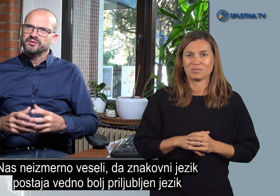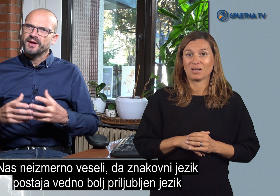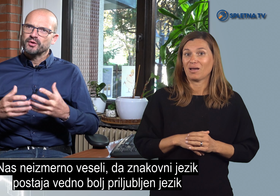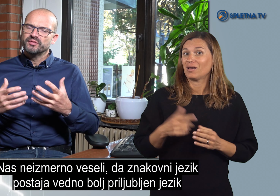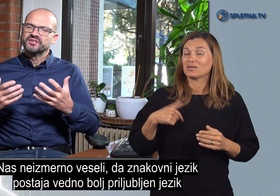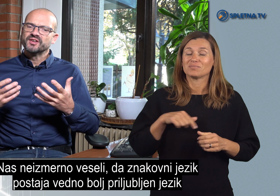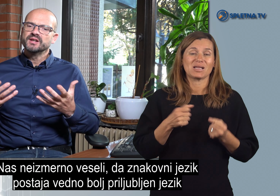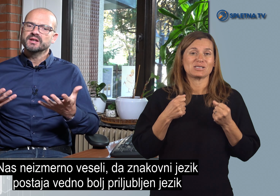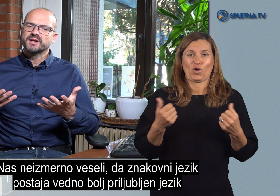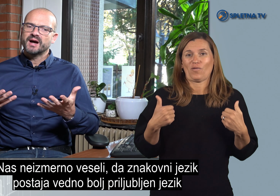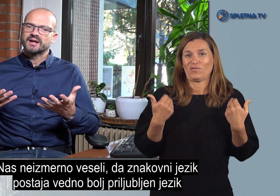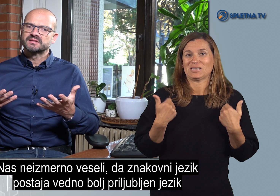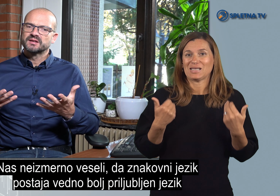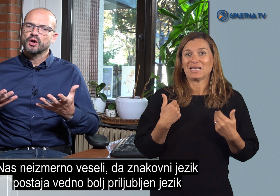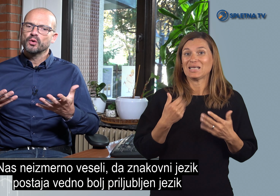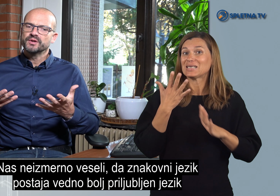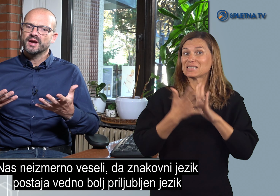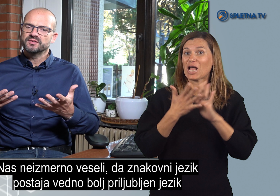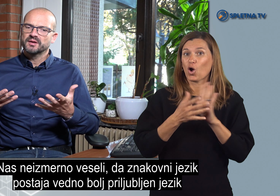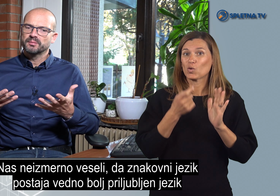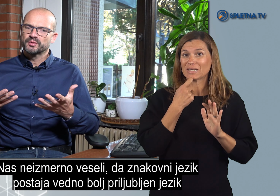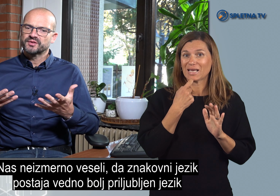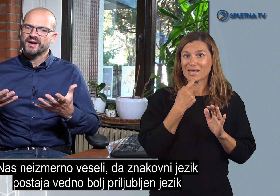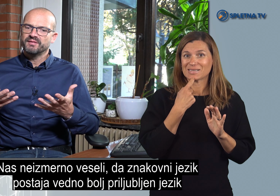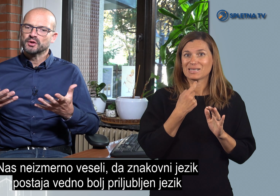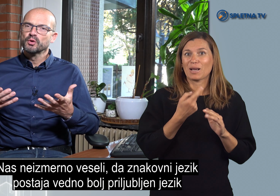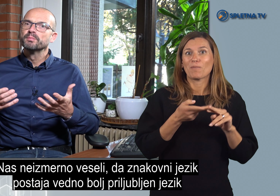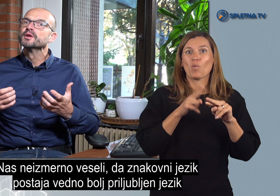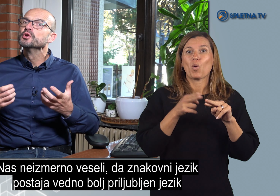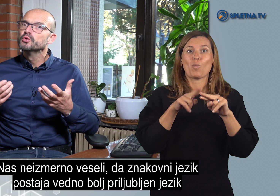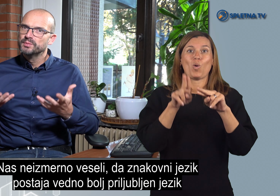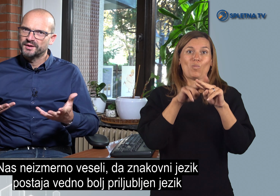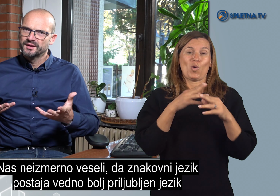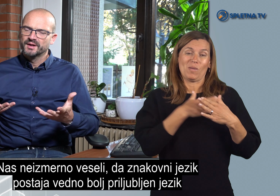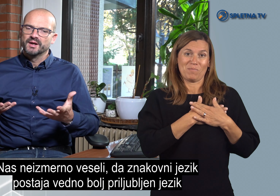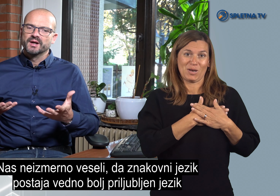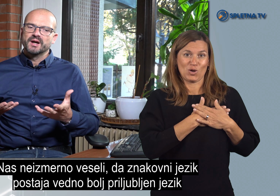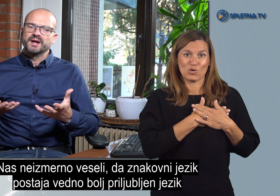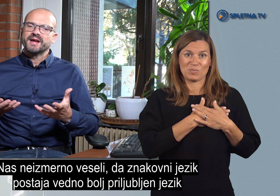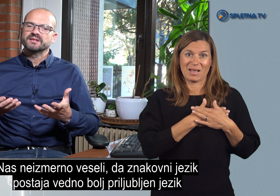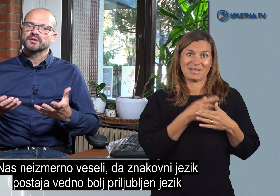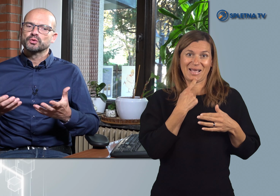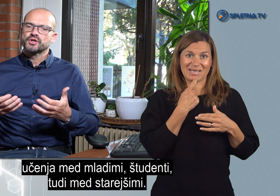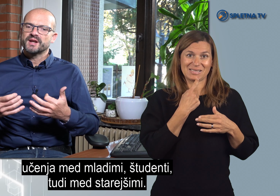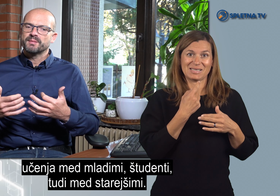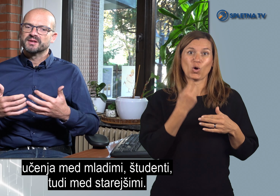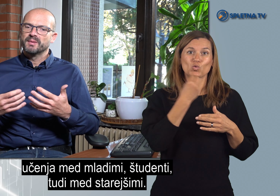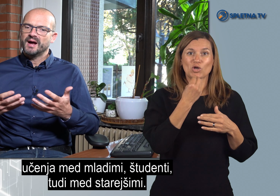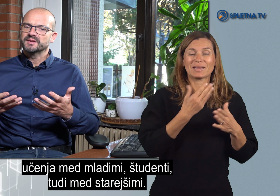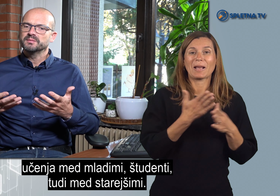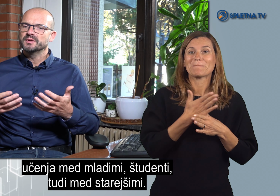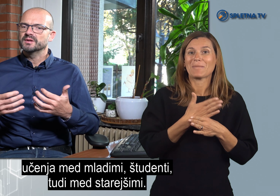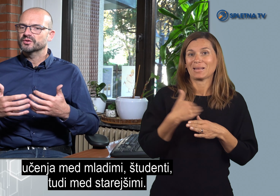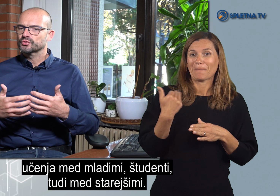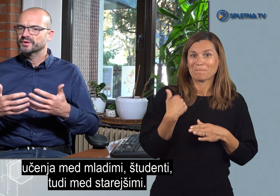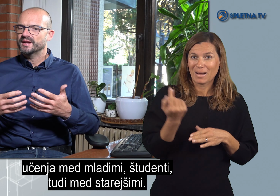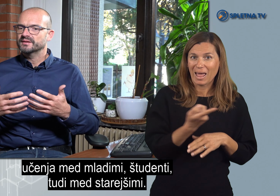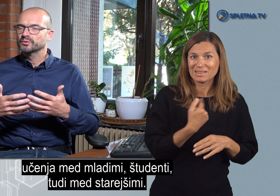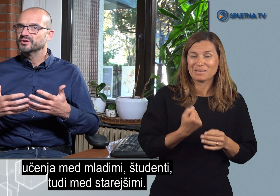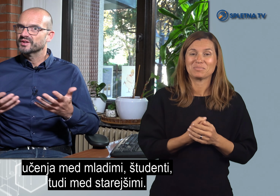Nas neizmerno veseli, da znakovni jezik postaja vedno bolj priljubljen jezik učenja med